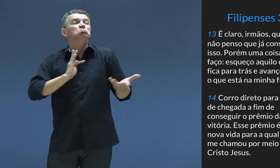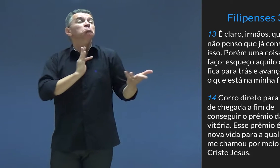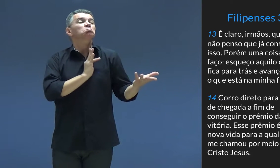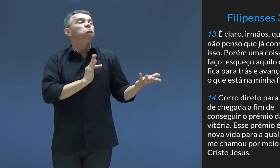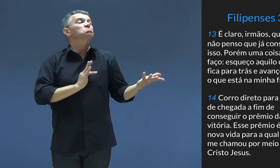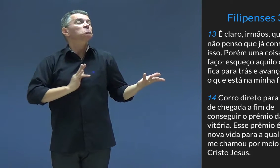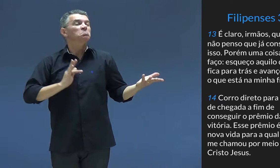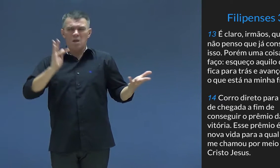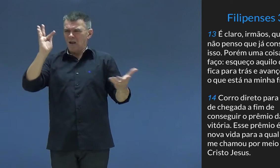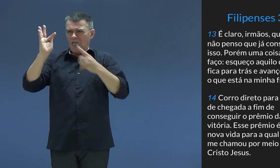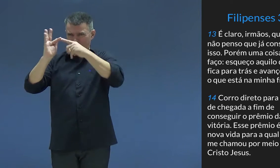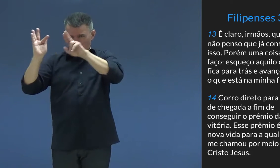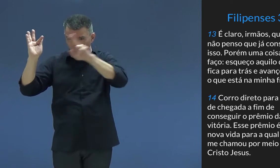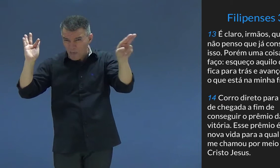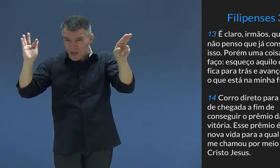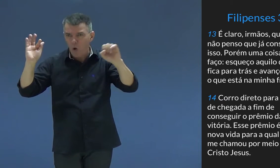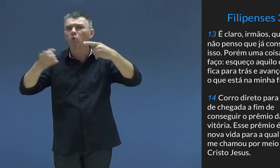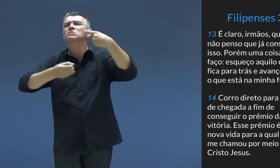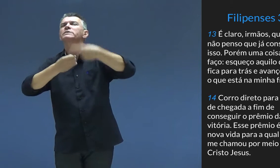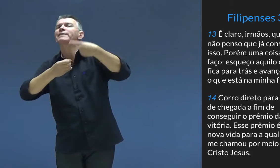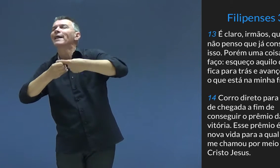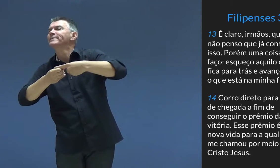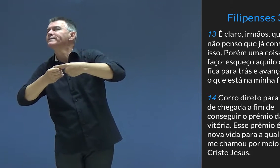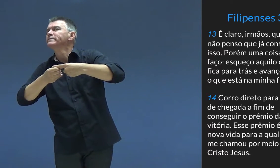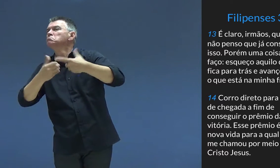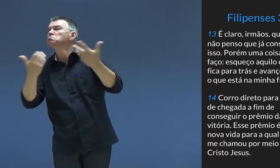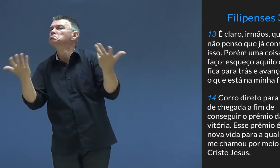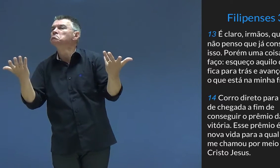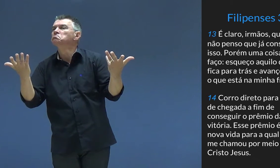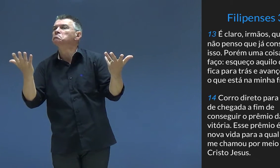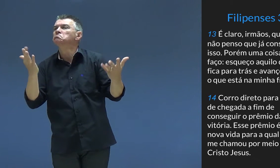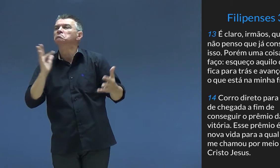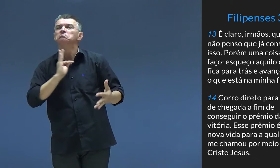Por quê, gente? Esse é o nome ou é uma cidade?